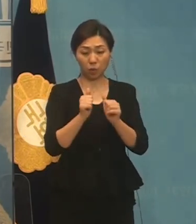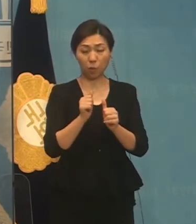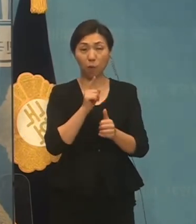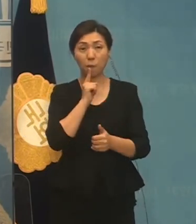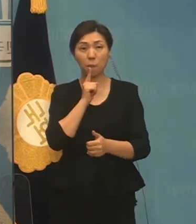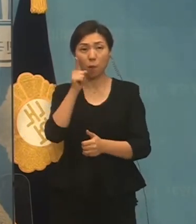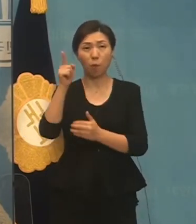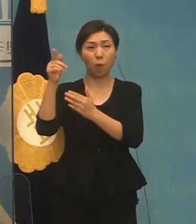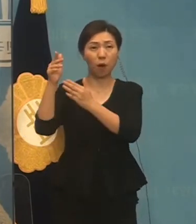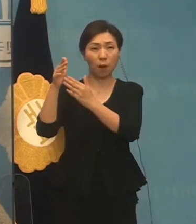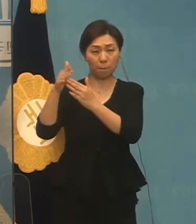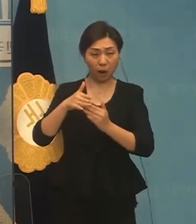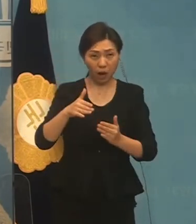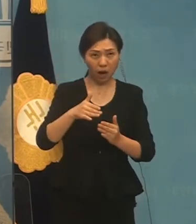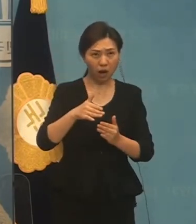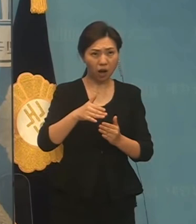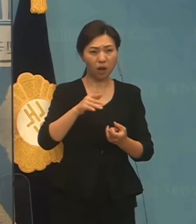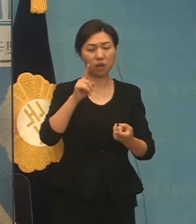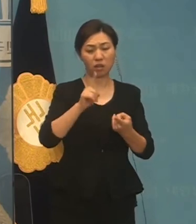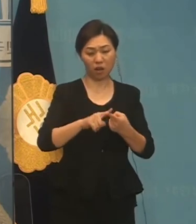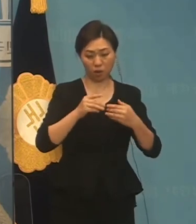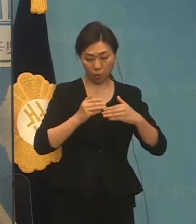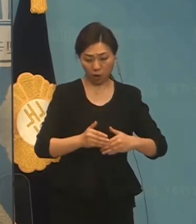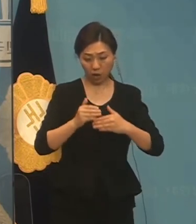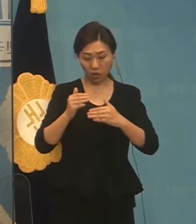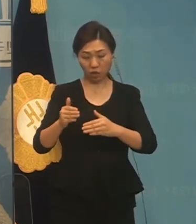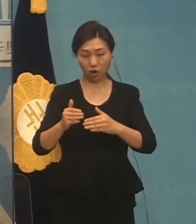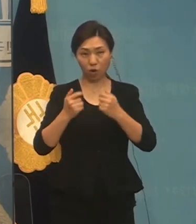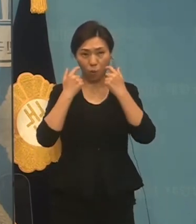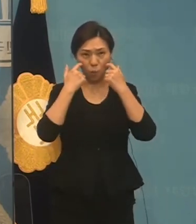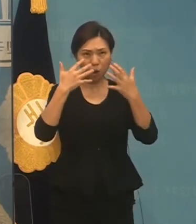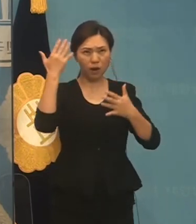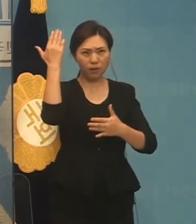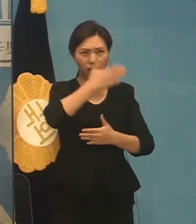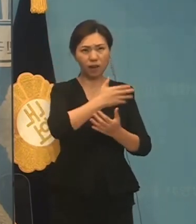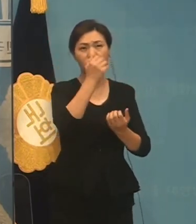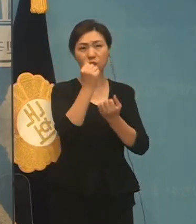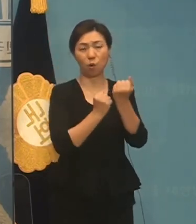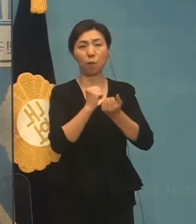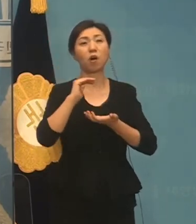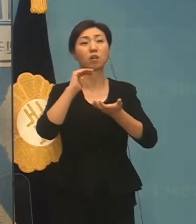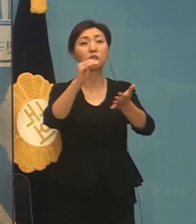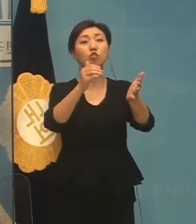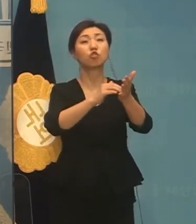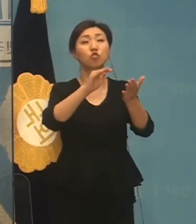과정부터 제대로 해명하고 원점에서 다시 수사할